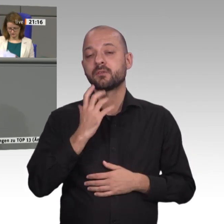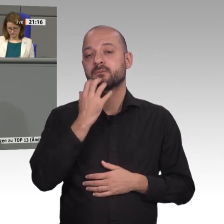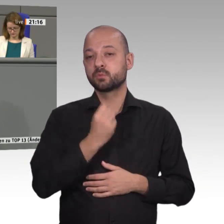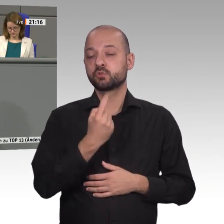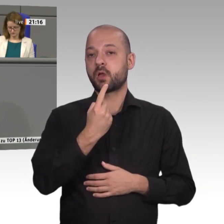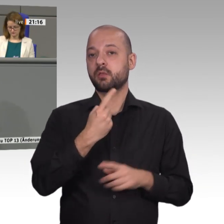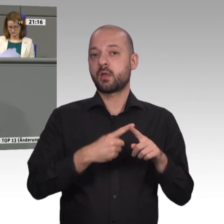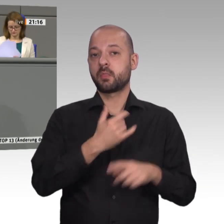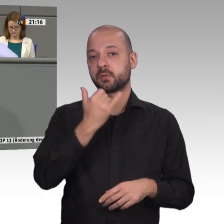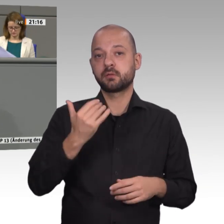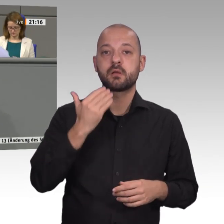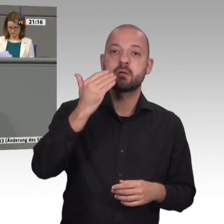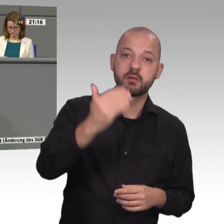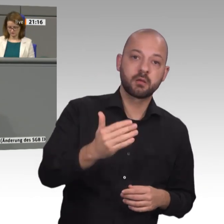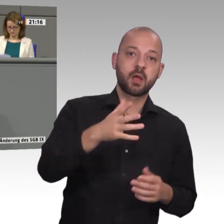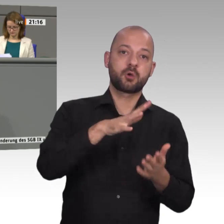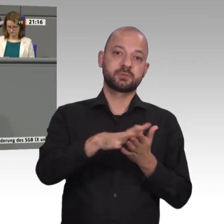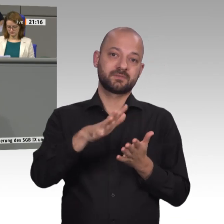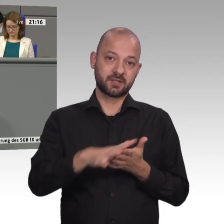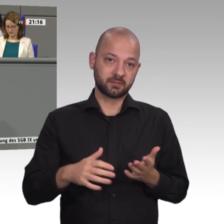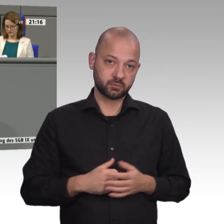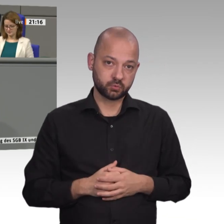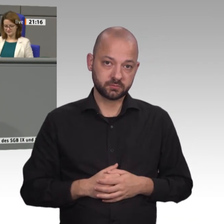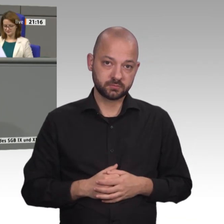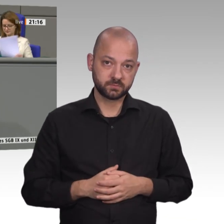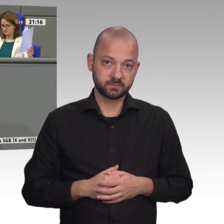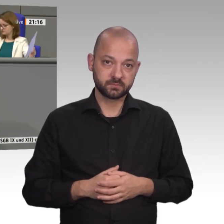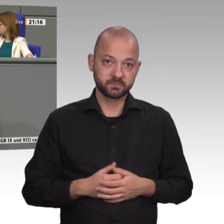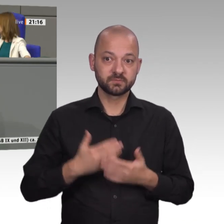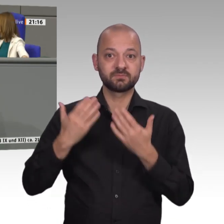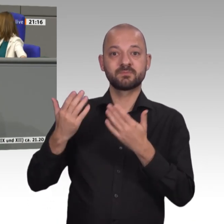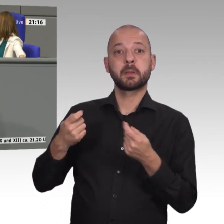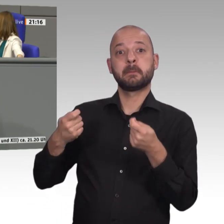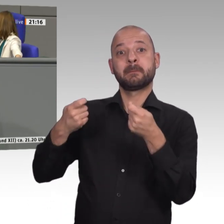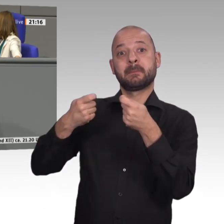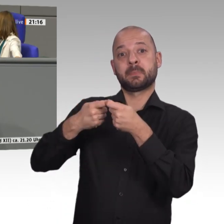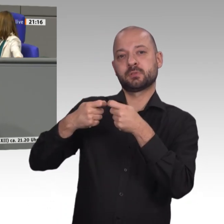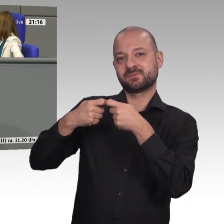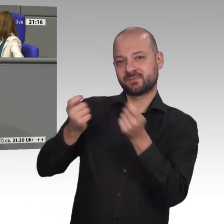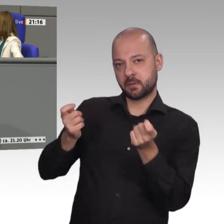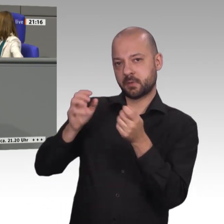und man generell die Leistungsfähigkeit von Behinderten, so hieß es damals noch, in Frage stellt.